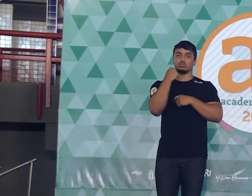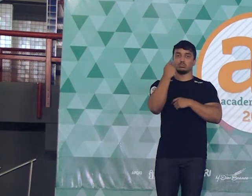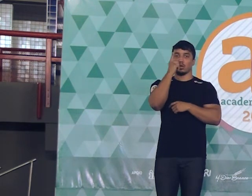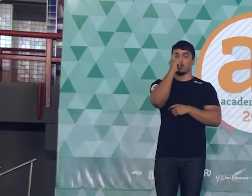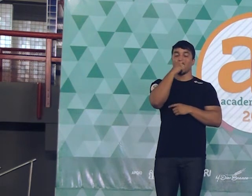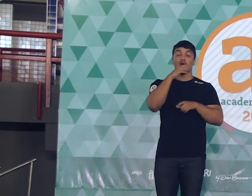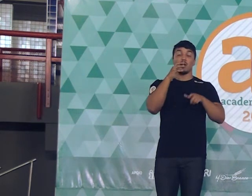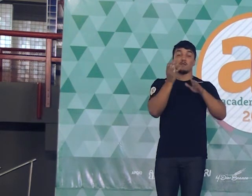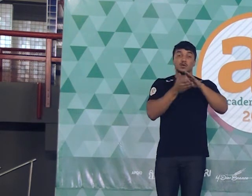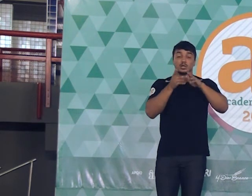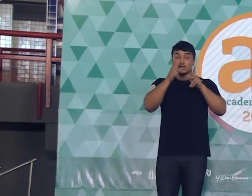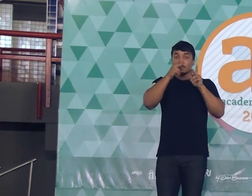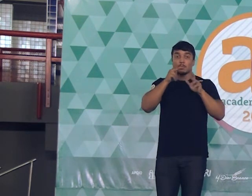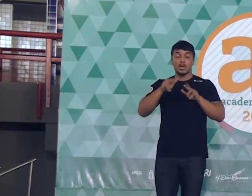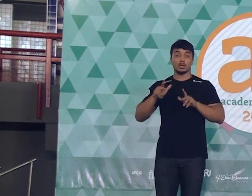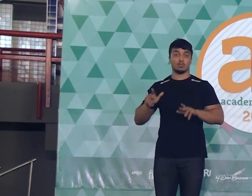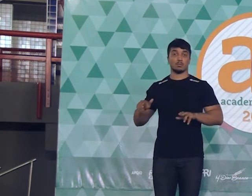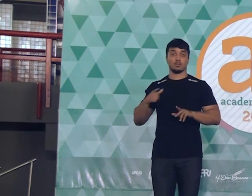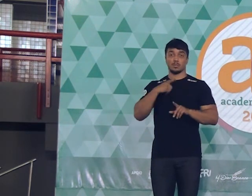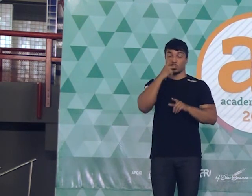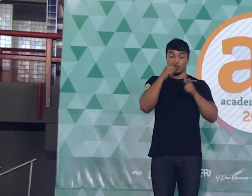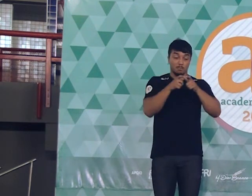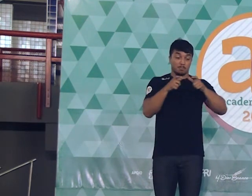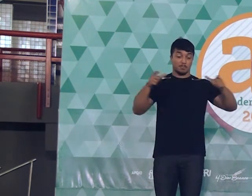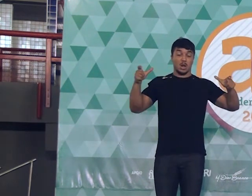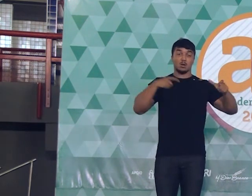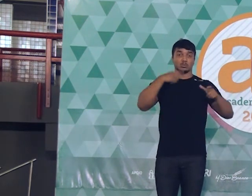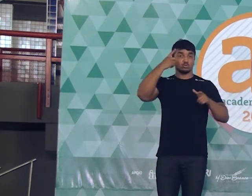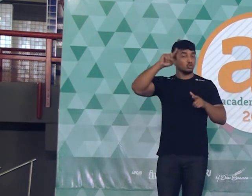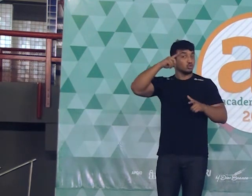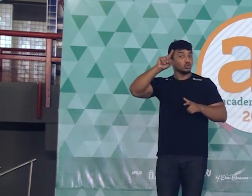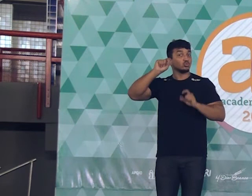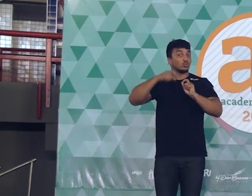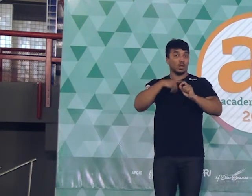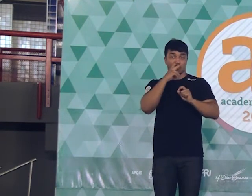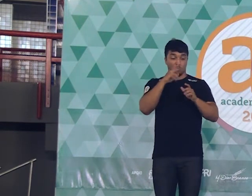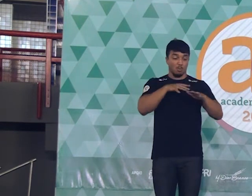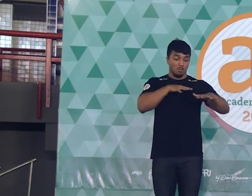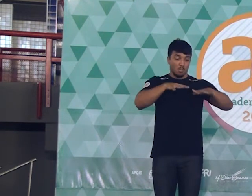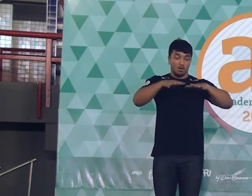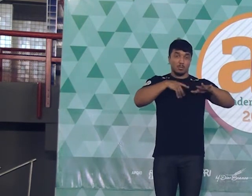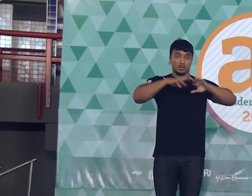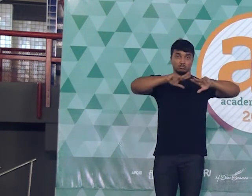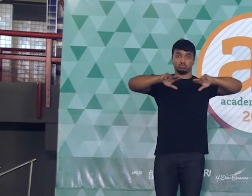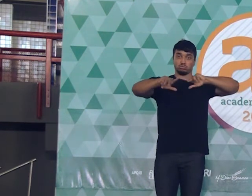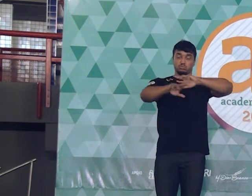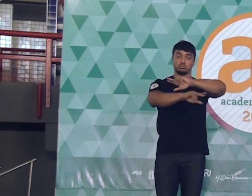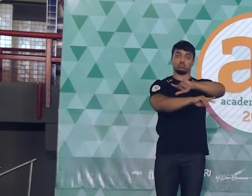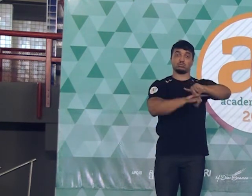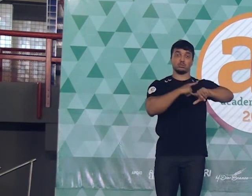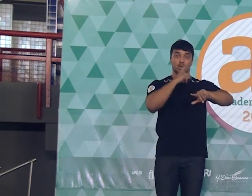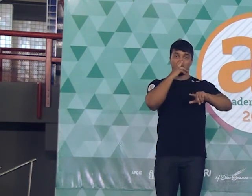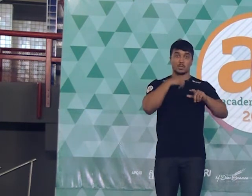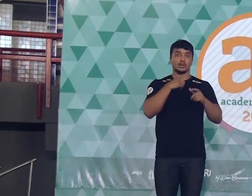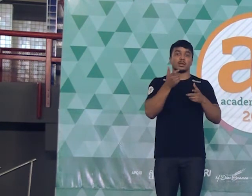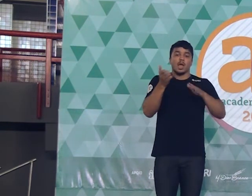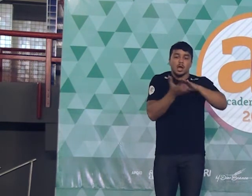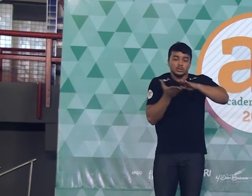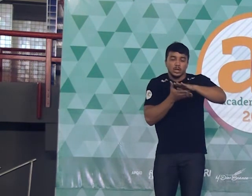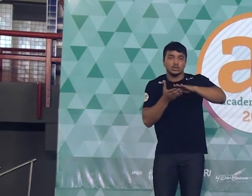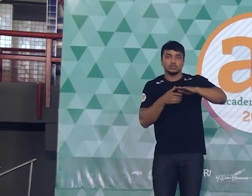velocidade. A maioria dos movimentos que a gente tem no dia a dia é movimento variado, no qual a gente tem uma